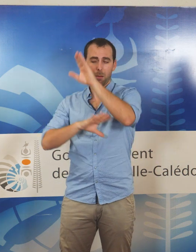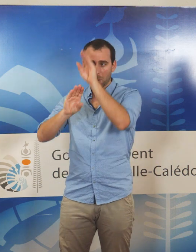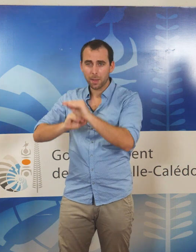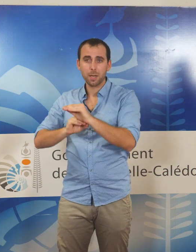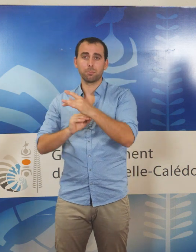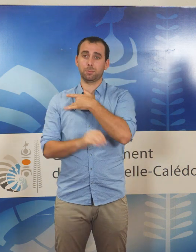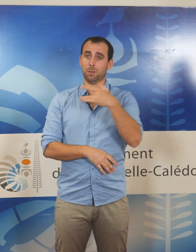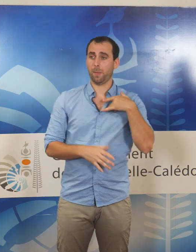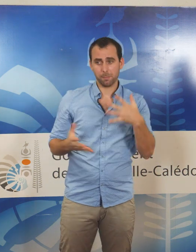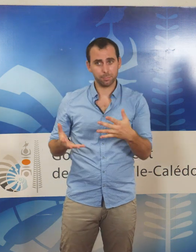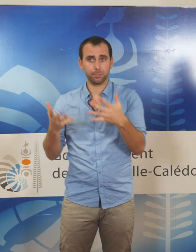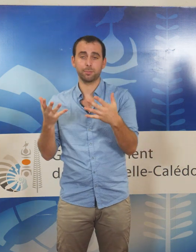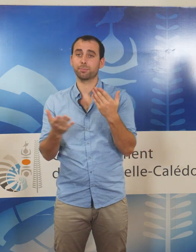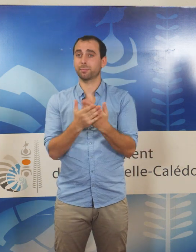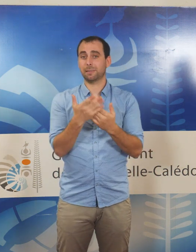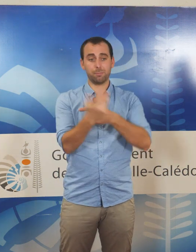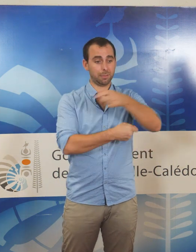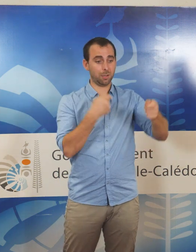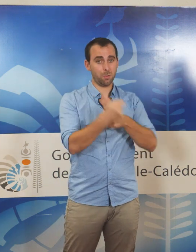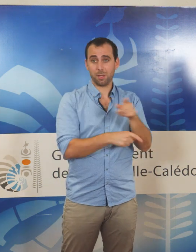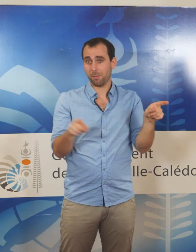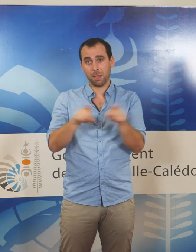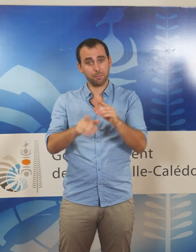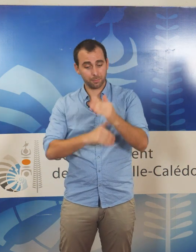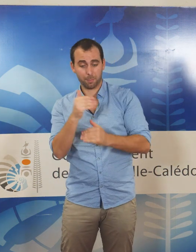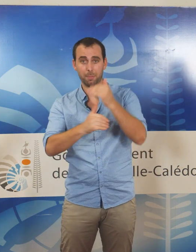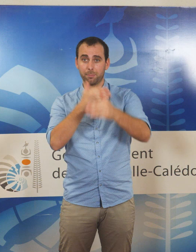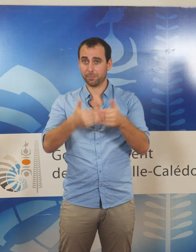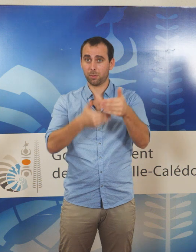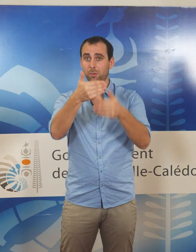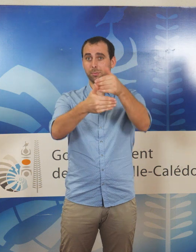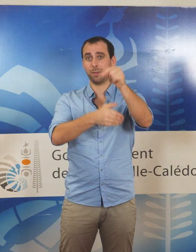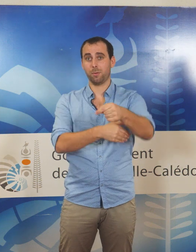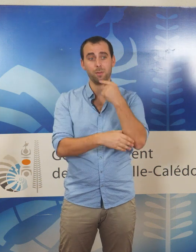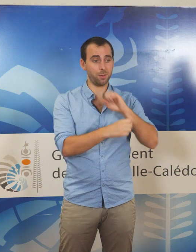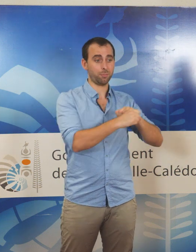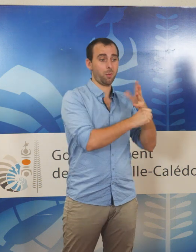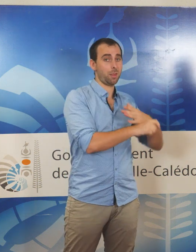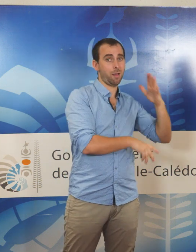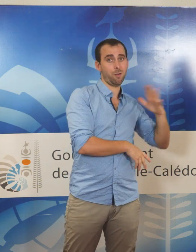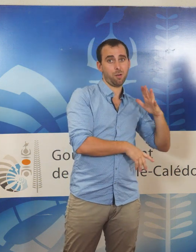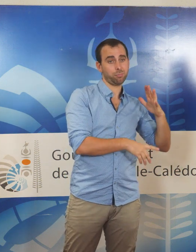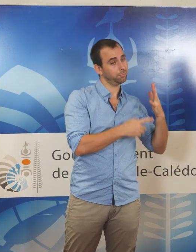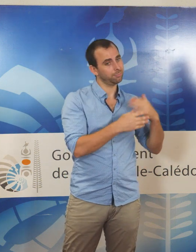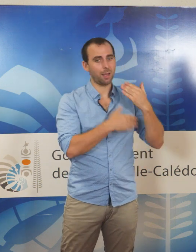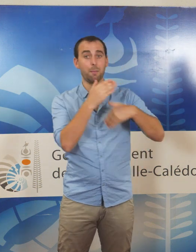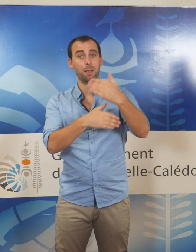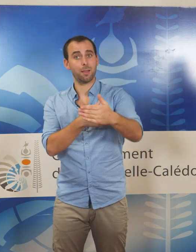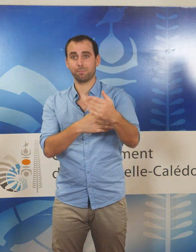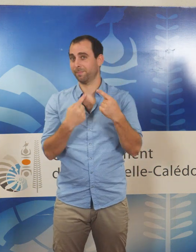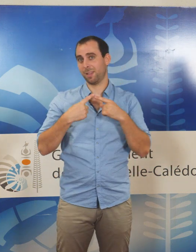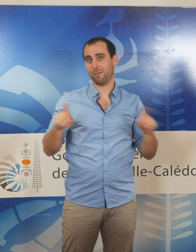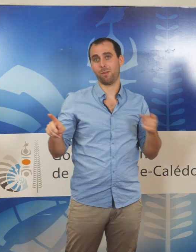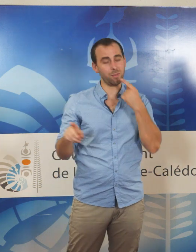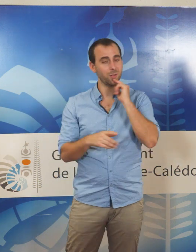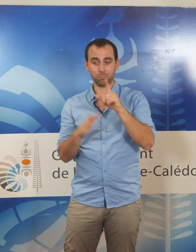comme la partie économique. Les choses seront plus les mêmes avant le Covid qu'après. Il y aura des grandes réformes à faire et qui seront pas